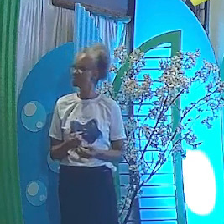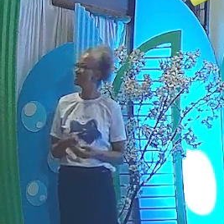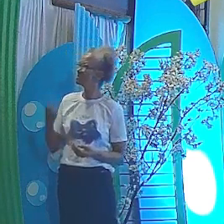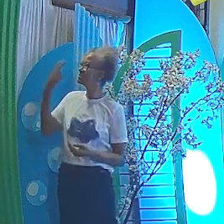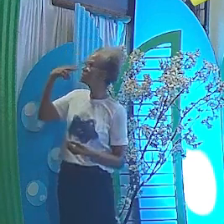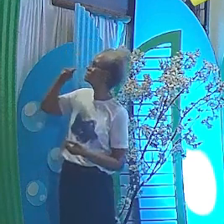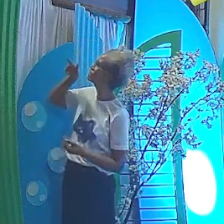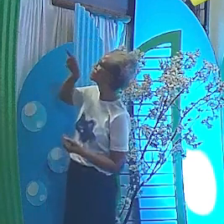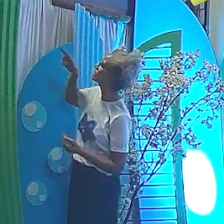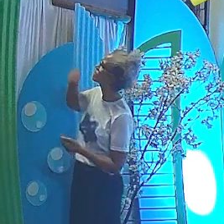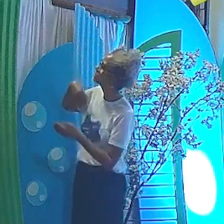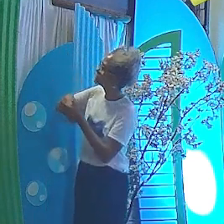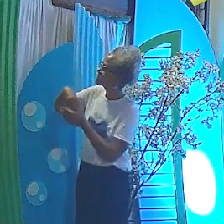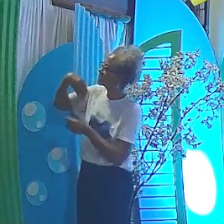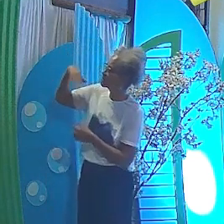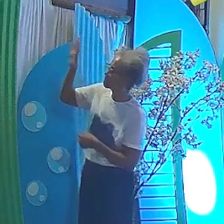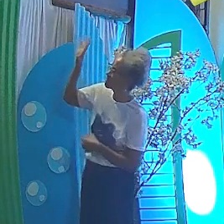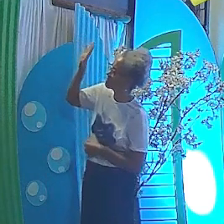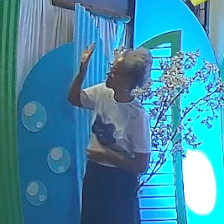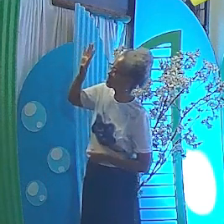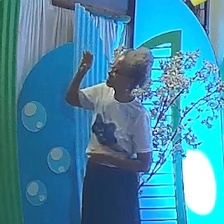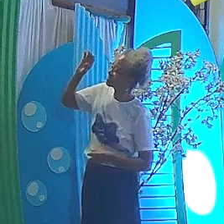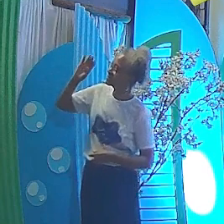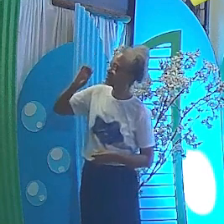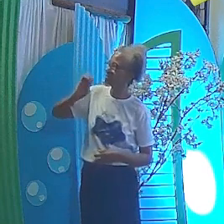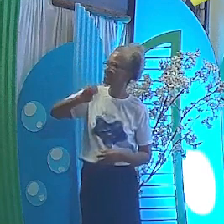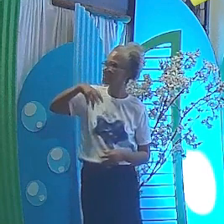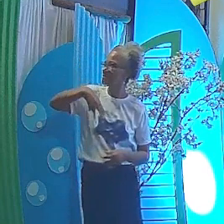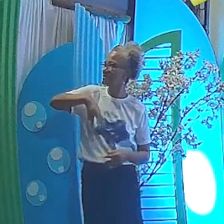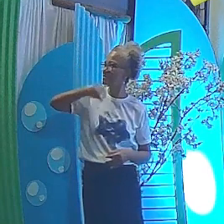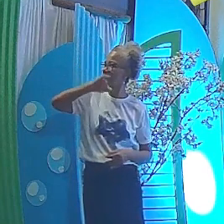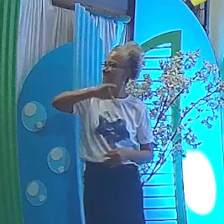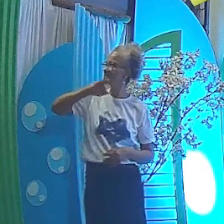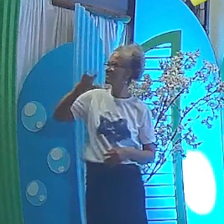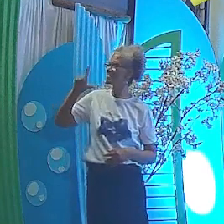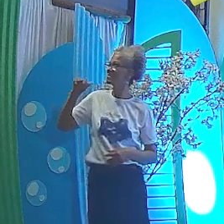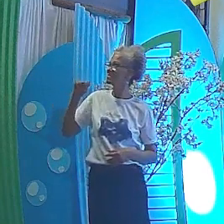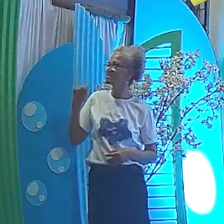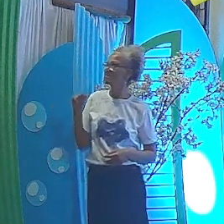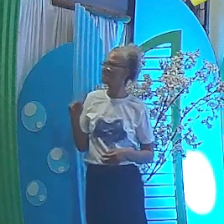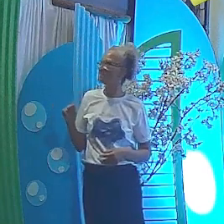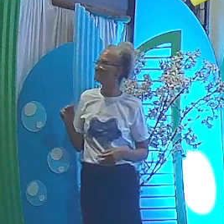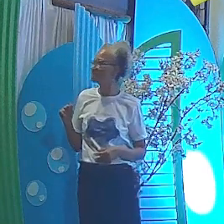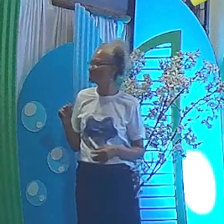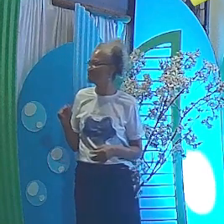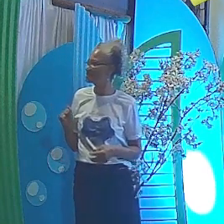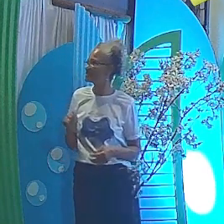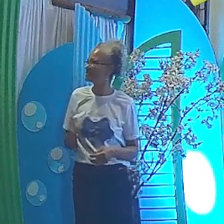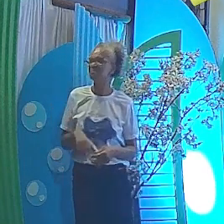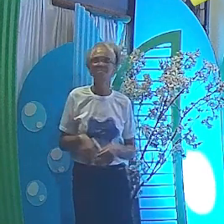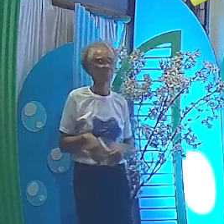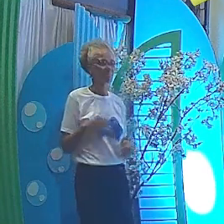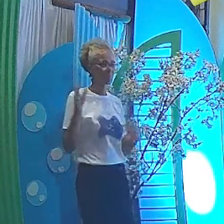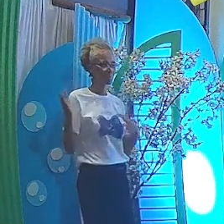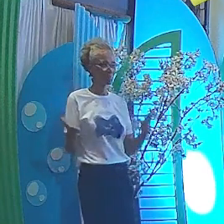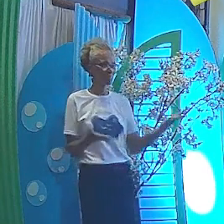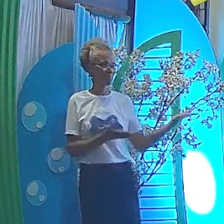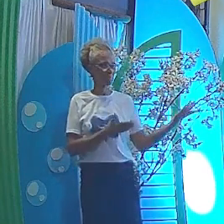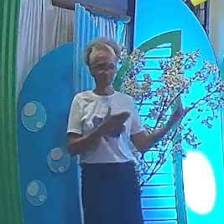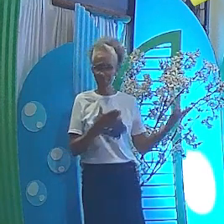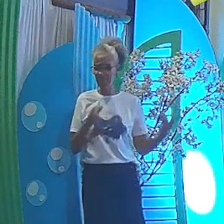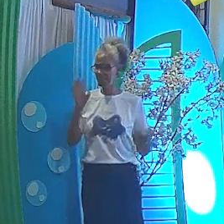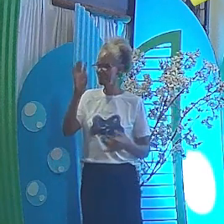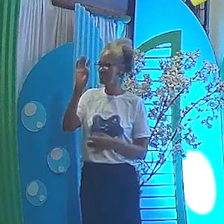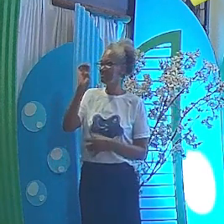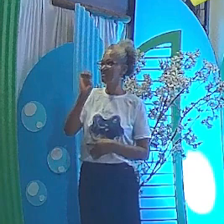acontecendo? Emília Nunes, Emília Nunes, que é a nossa curadora do Ninho FlipF, pela